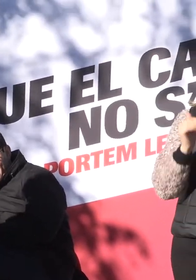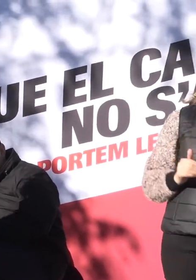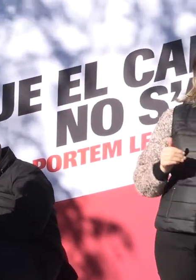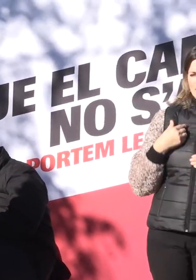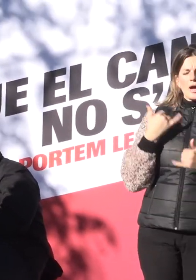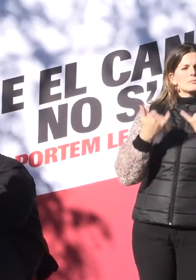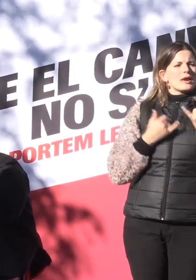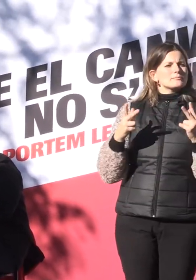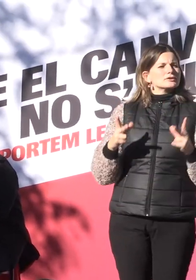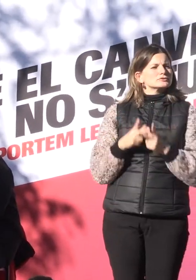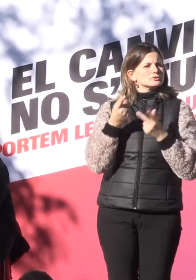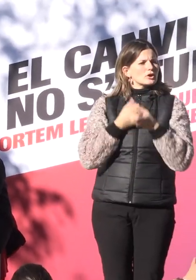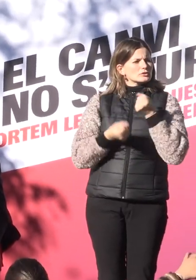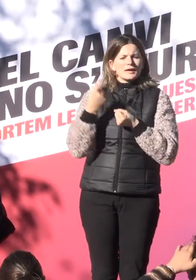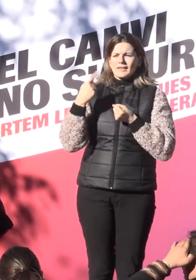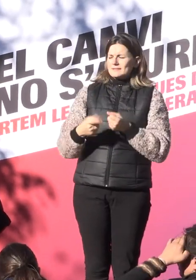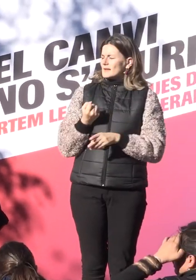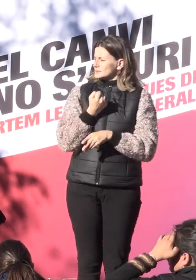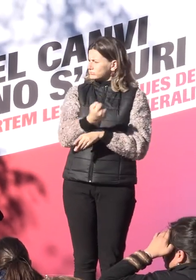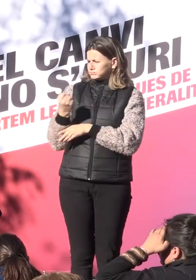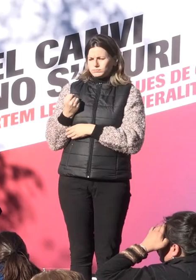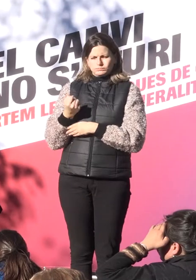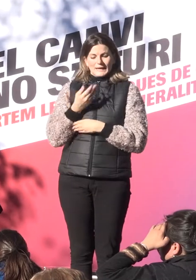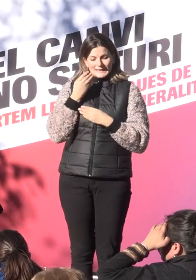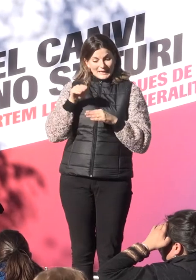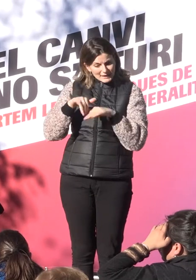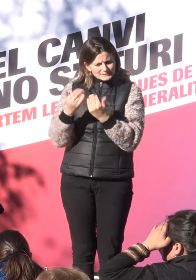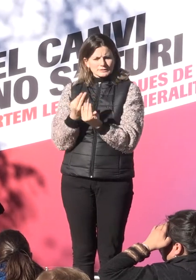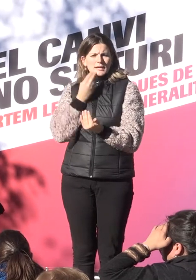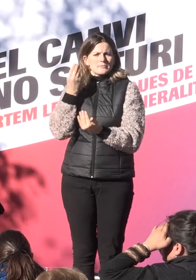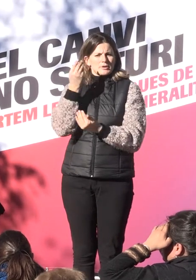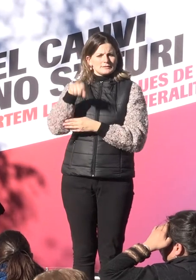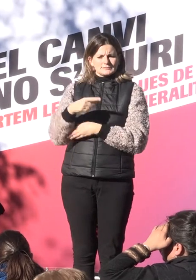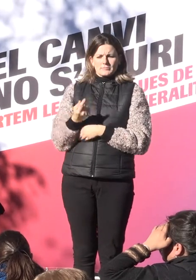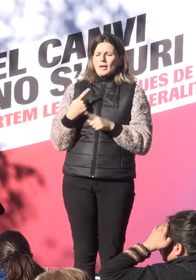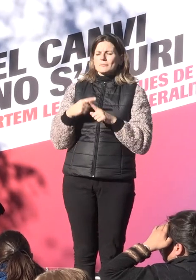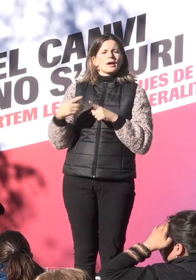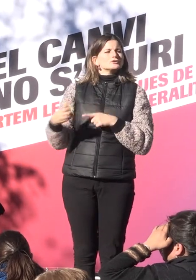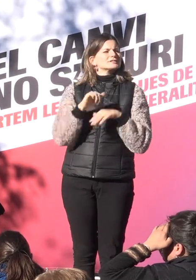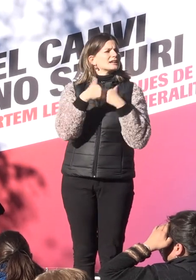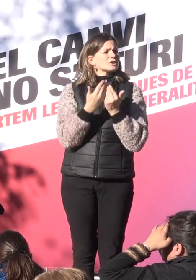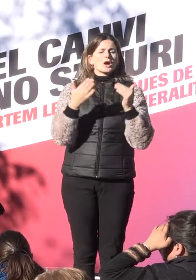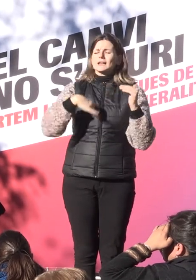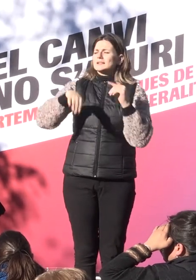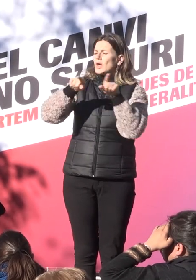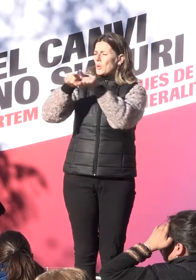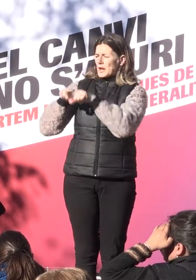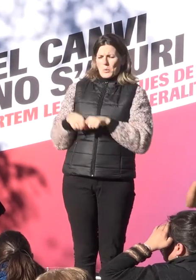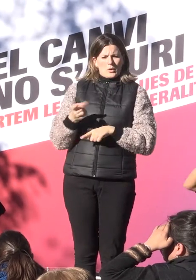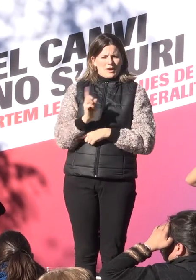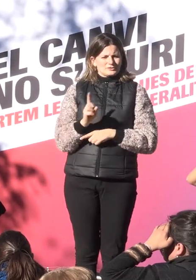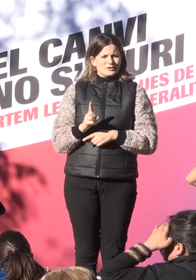socioeconómicos tengan refuerzos y se mejoren sus escuelas porque no todas las escuelas son iguales y eso también tenemos que poder decir